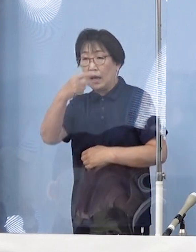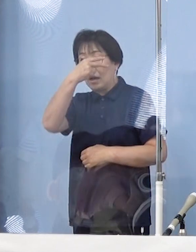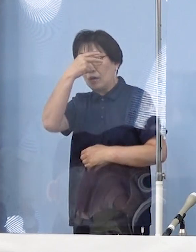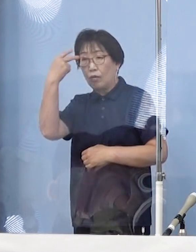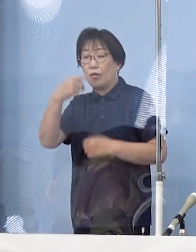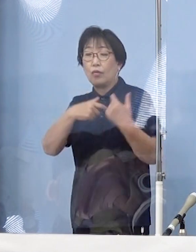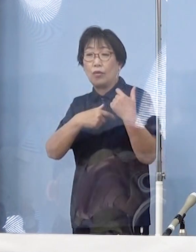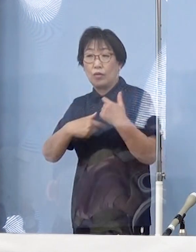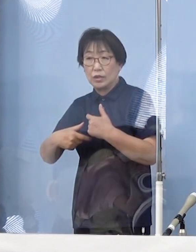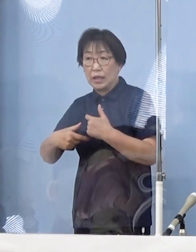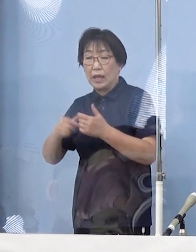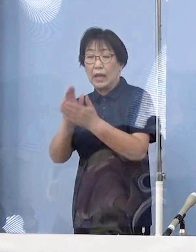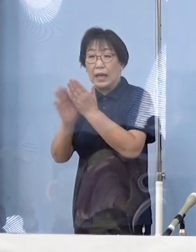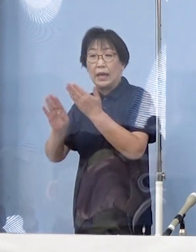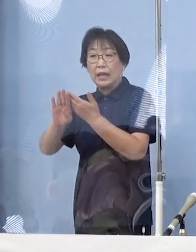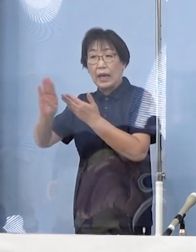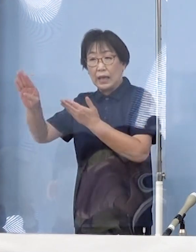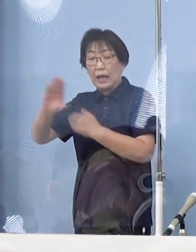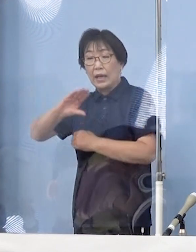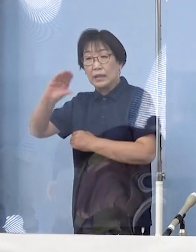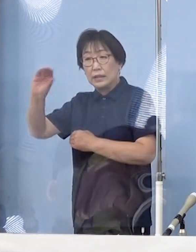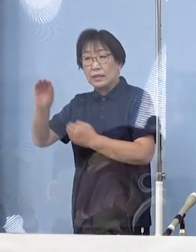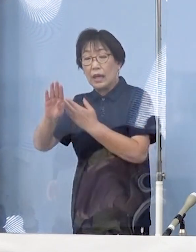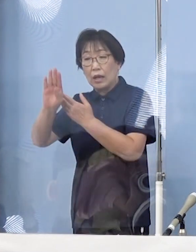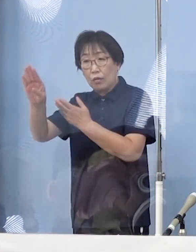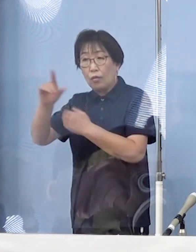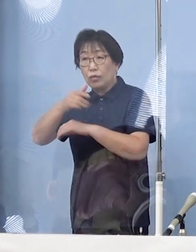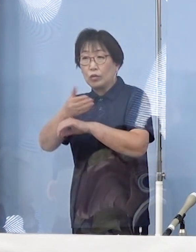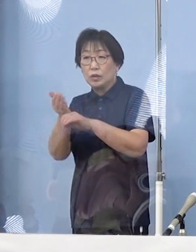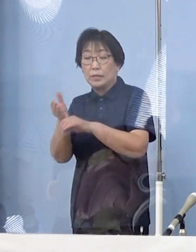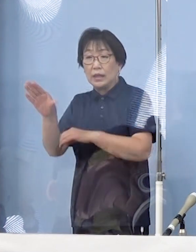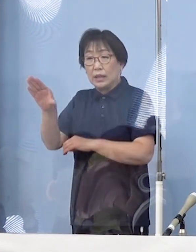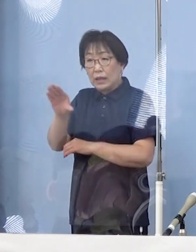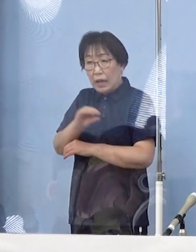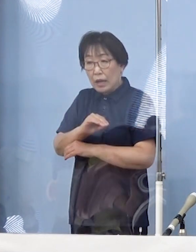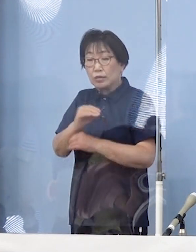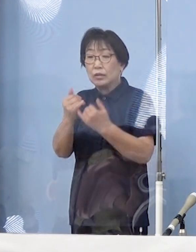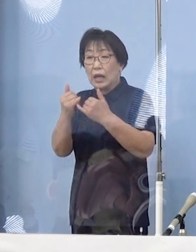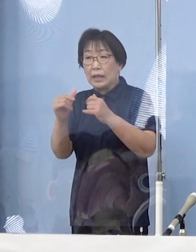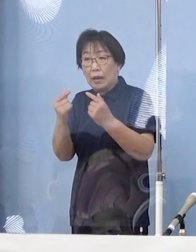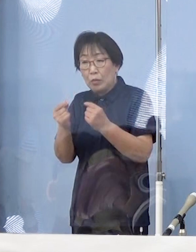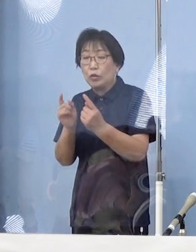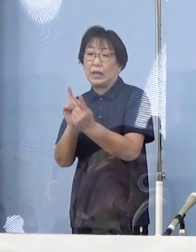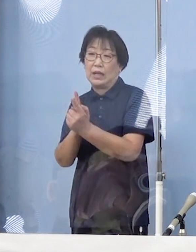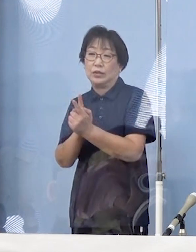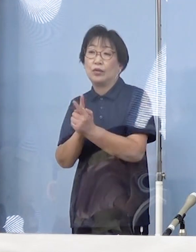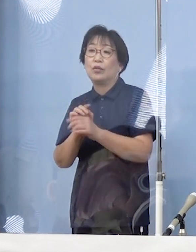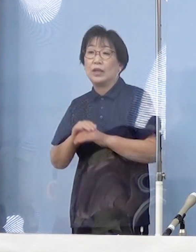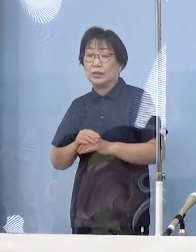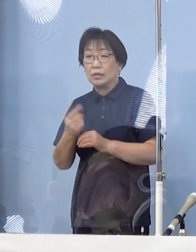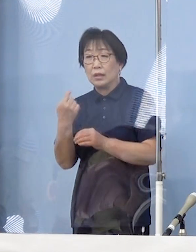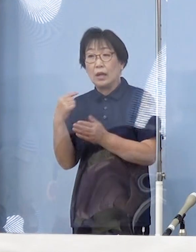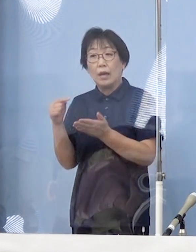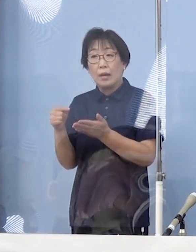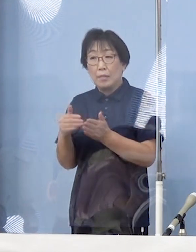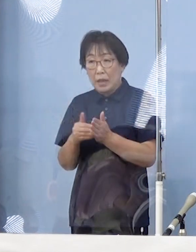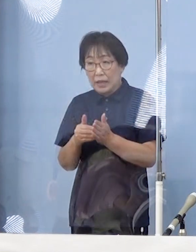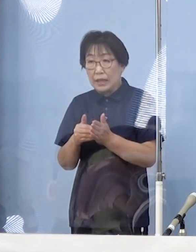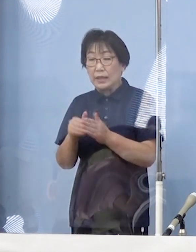方が、県外への帰省後に本県に帰県される場合も対象となります。昨日までに全体